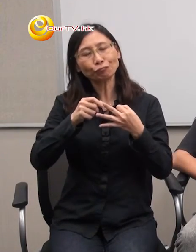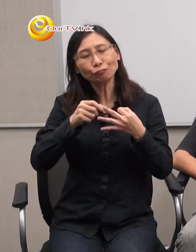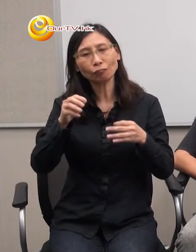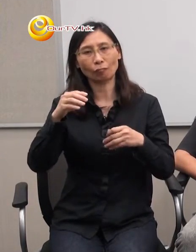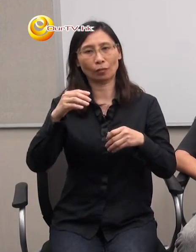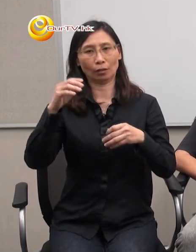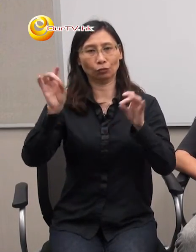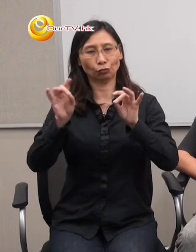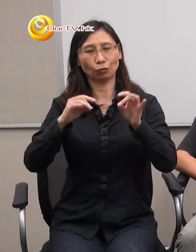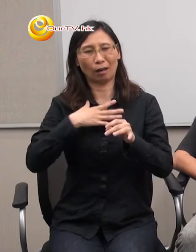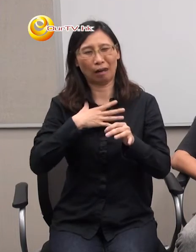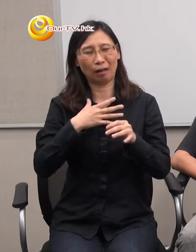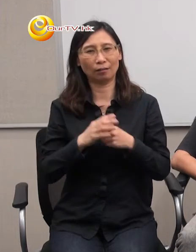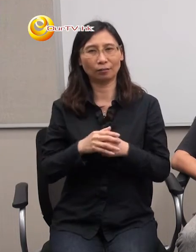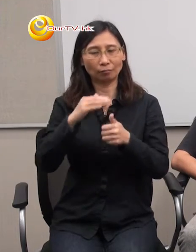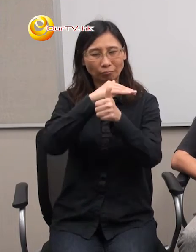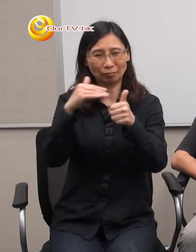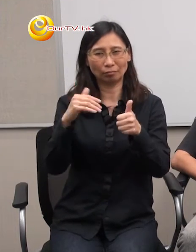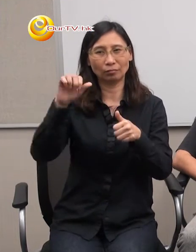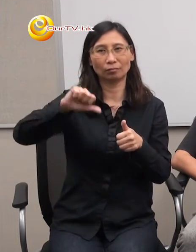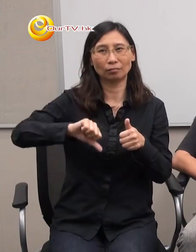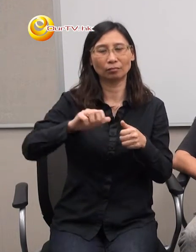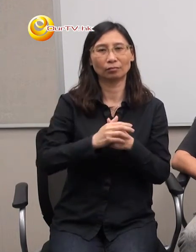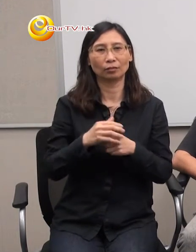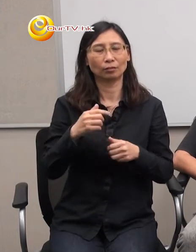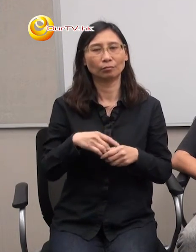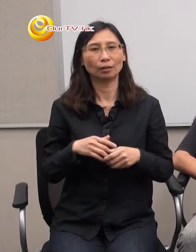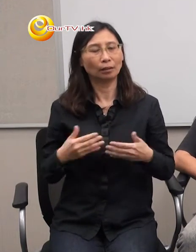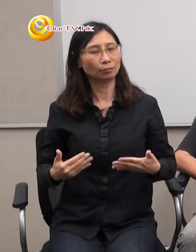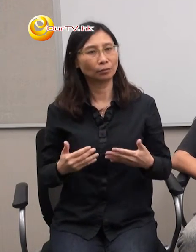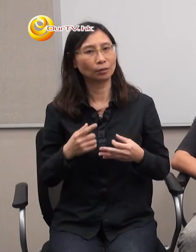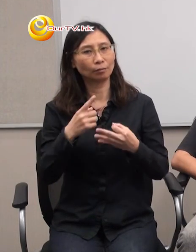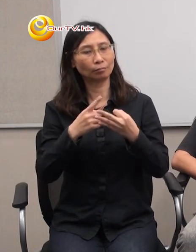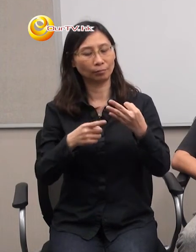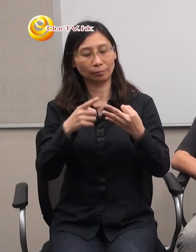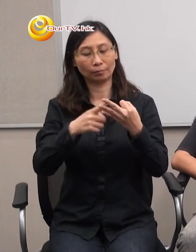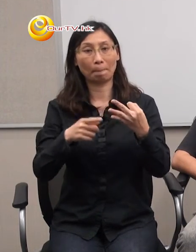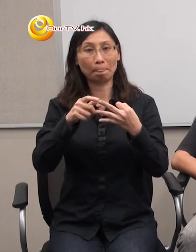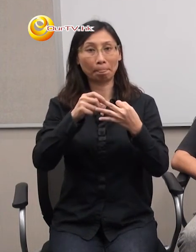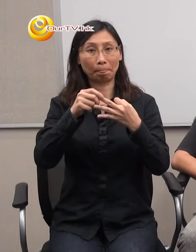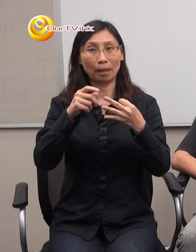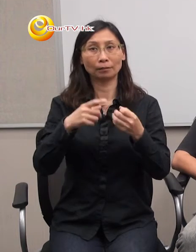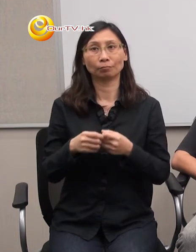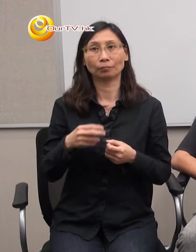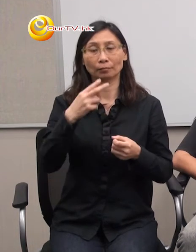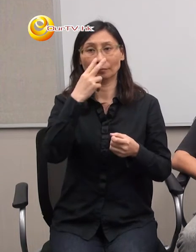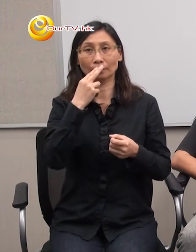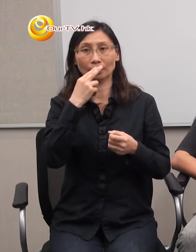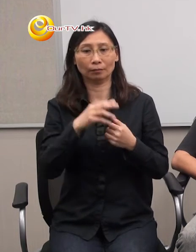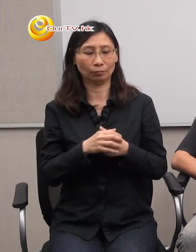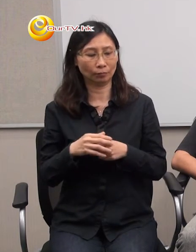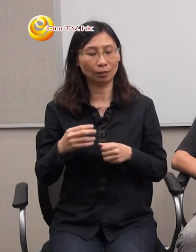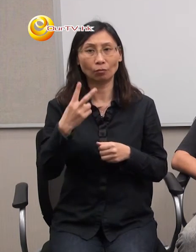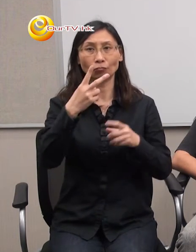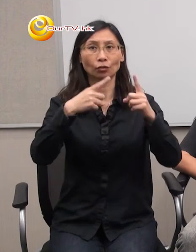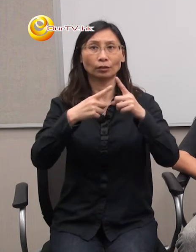知斬咗頭落嚟咧都講唔 掂。呢個亦都係點解周浩成要急急剪布嘅其中一個原因咧，因為有兩大原因嘅。如果張德江嚟